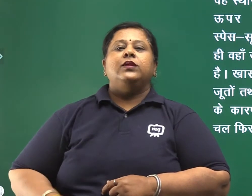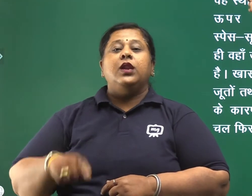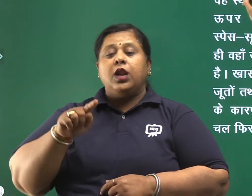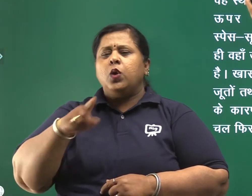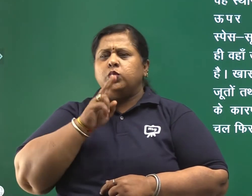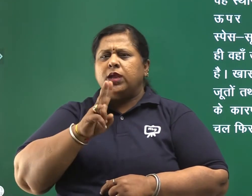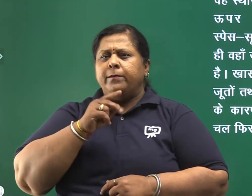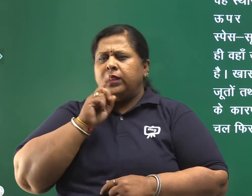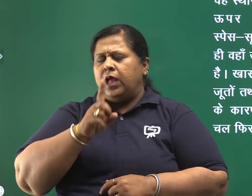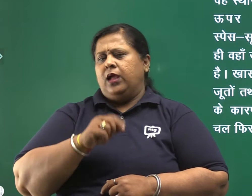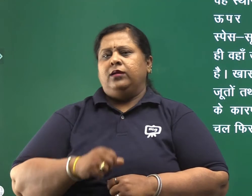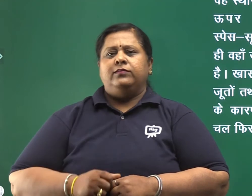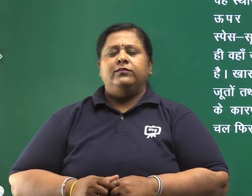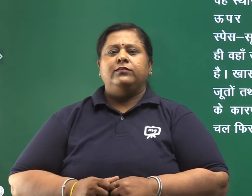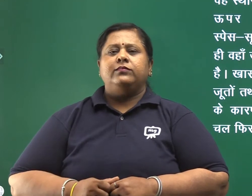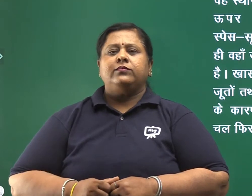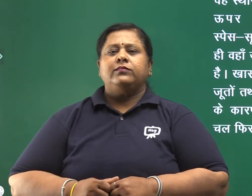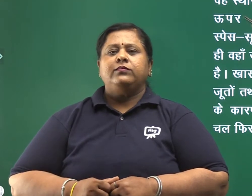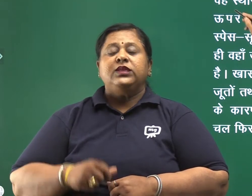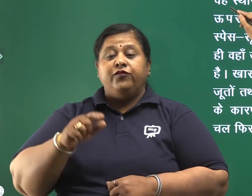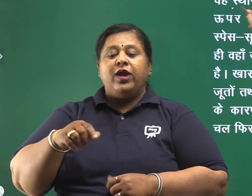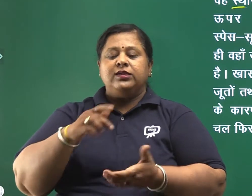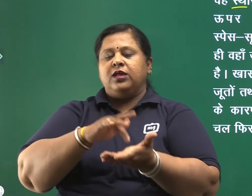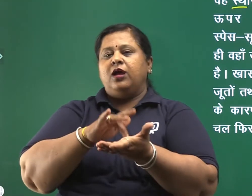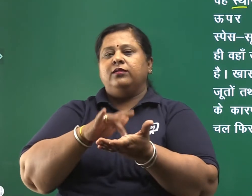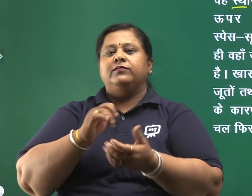ने उसे बताया कि वह स्थान